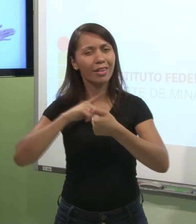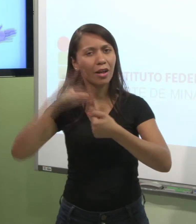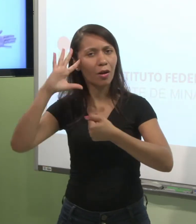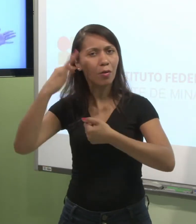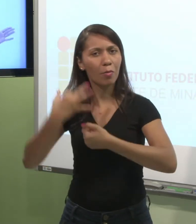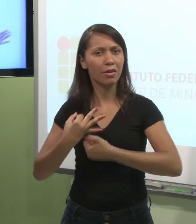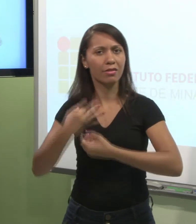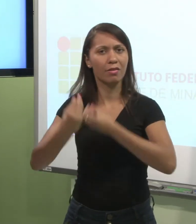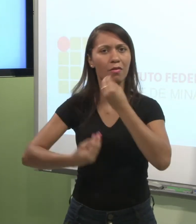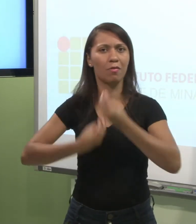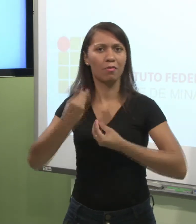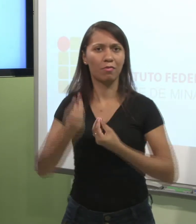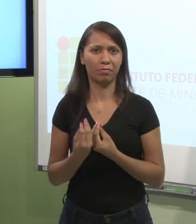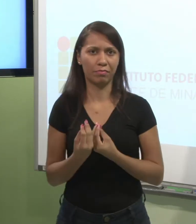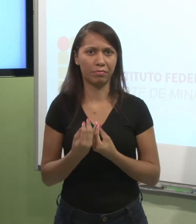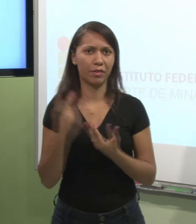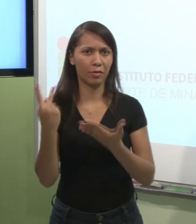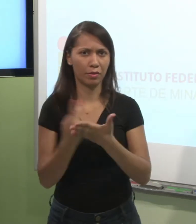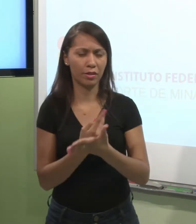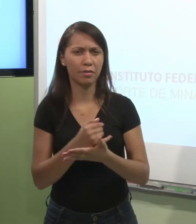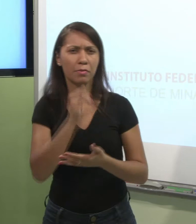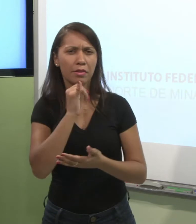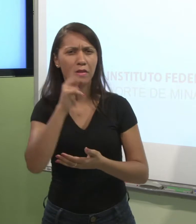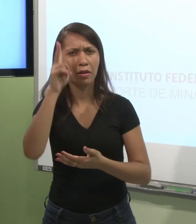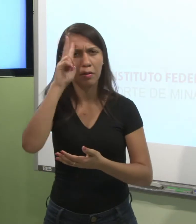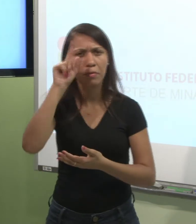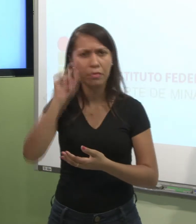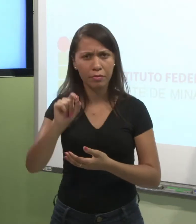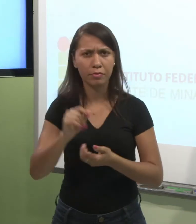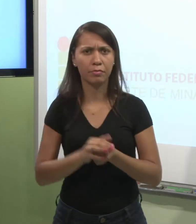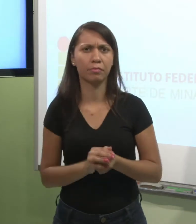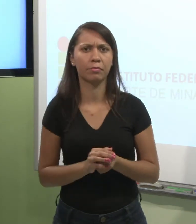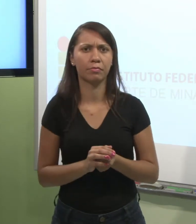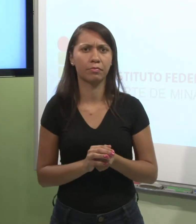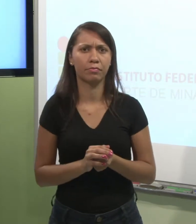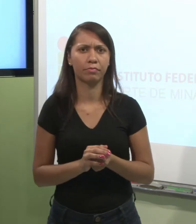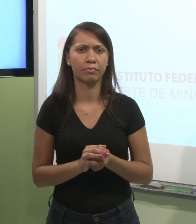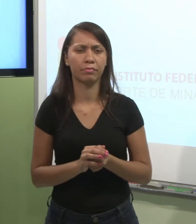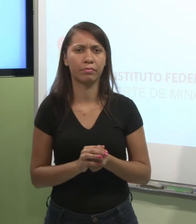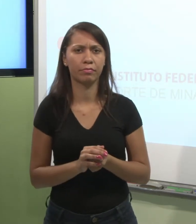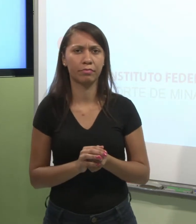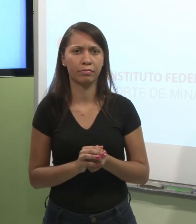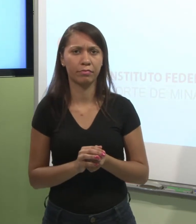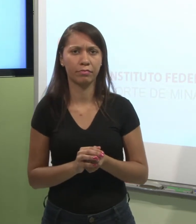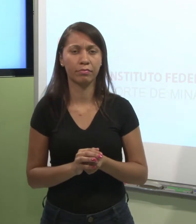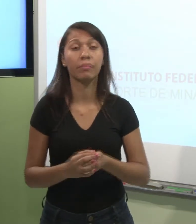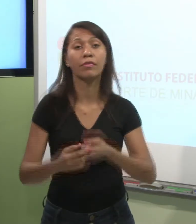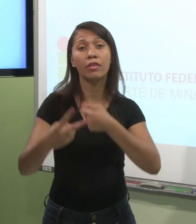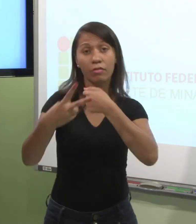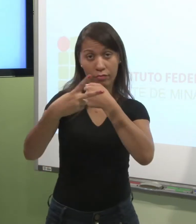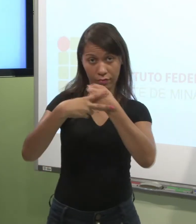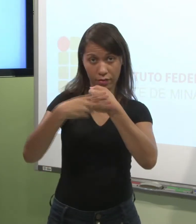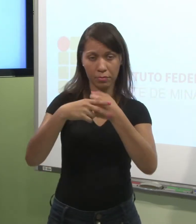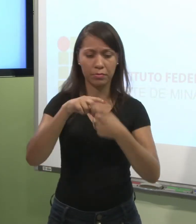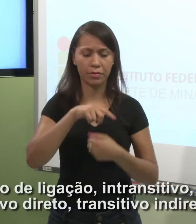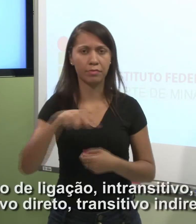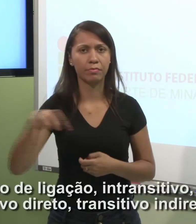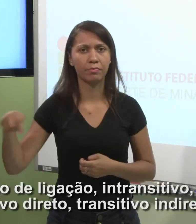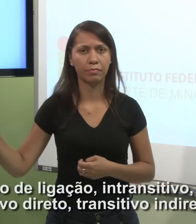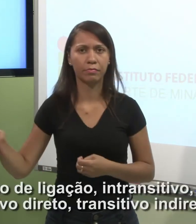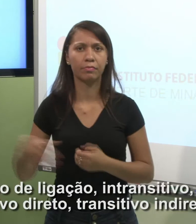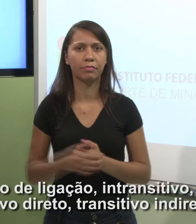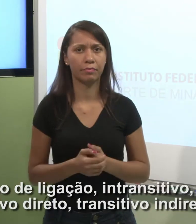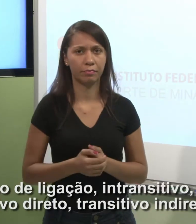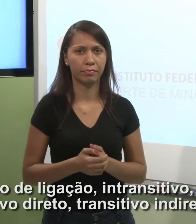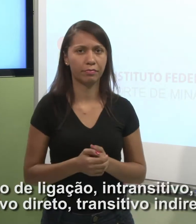da transitividade verbal. Que tal relembrarmos os tipos de verbos? Verbo de ligação, intransitivo,